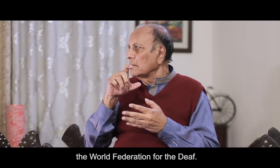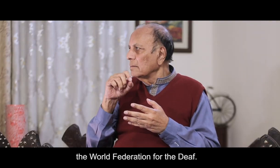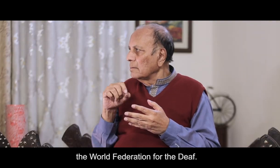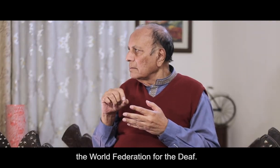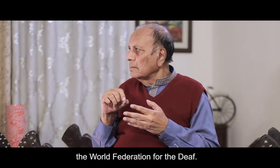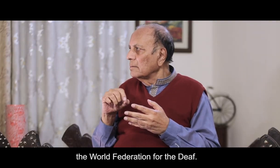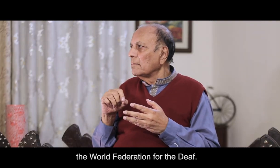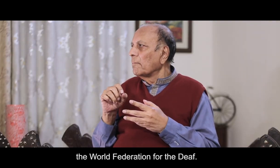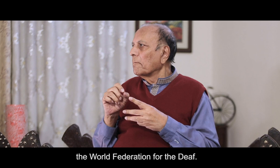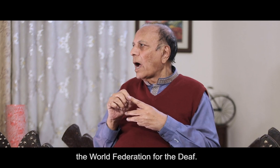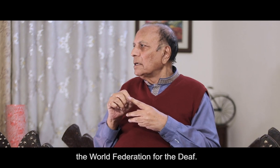को रिप्रेजेंट किया।